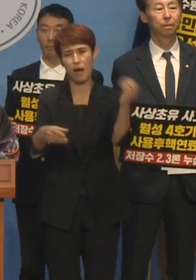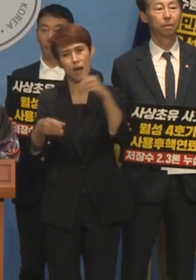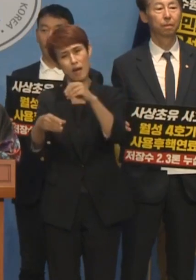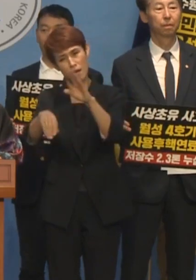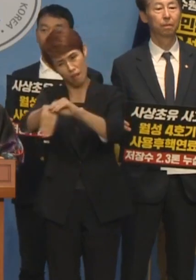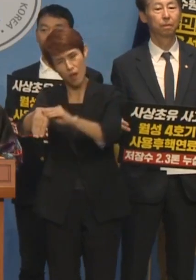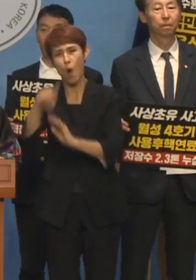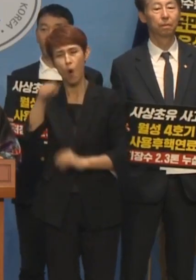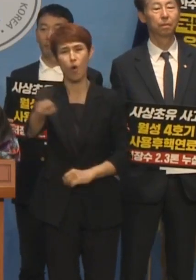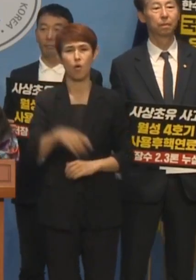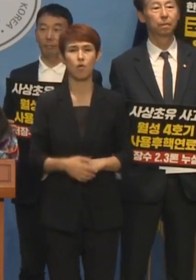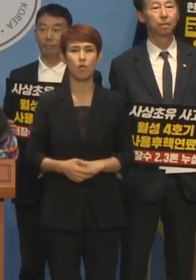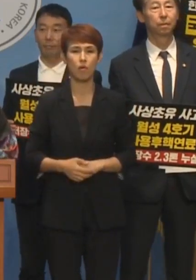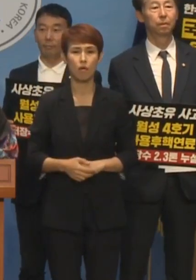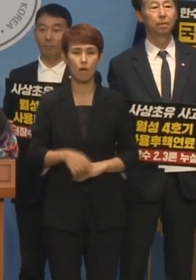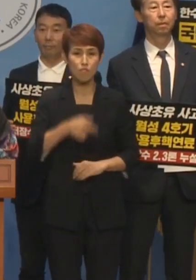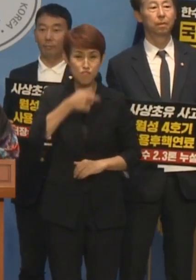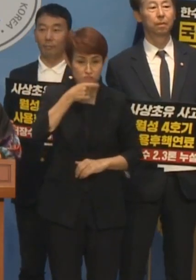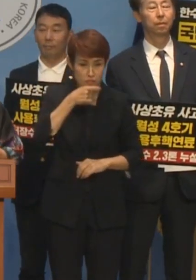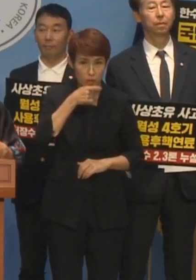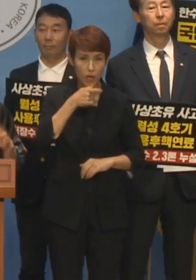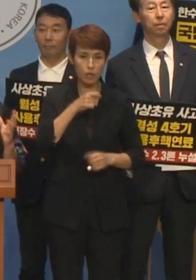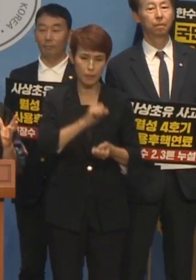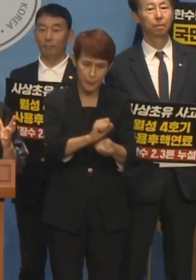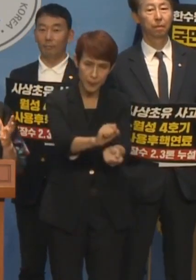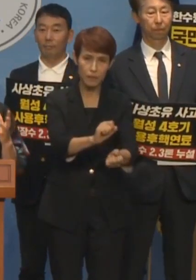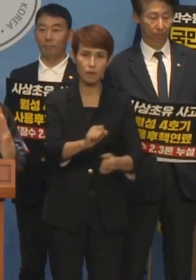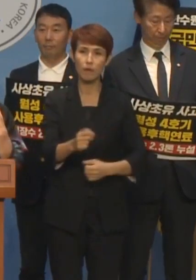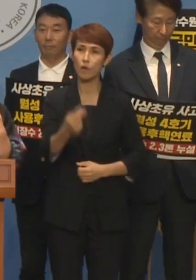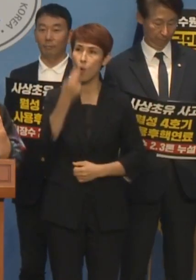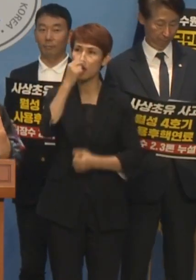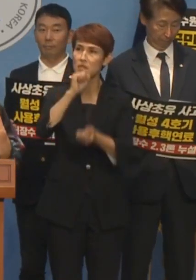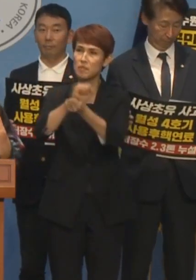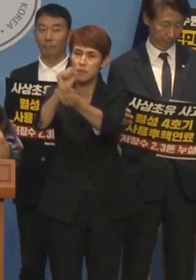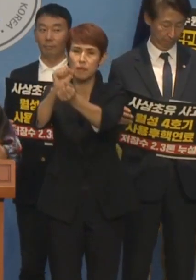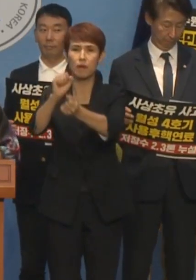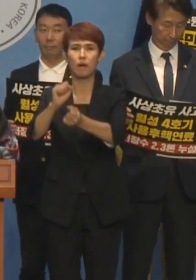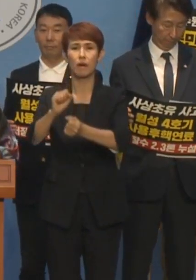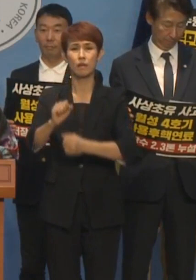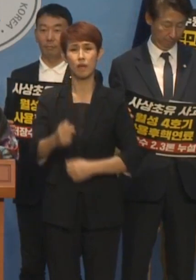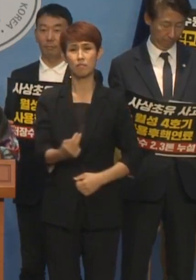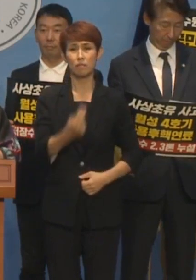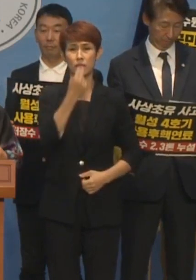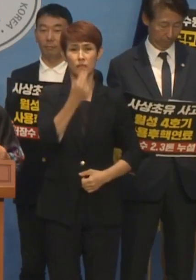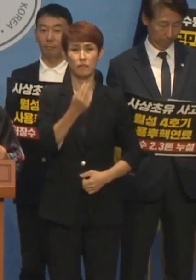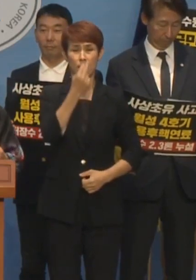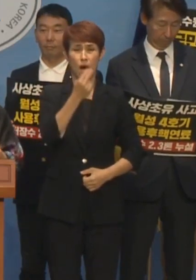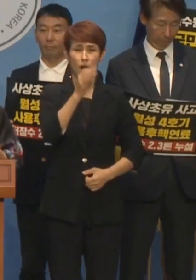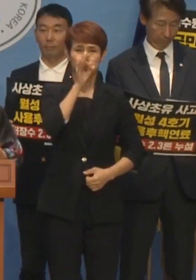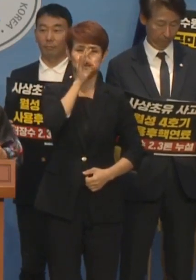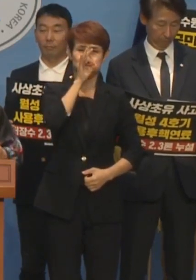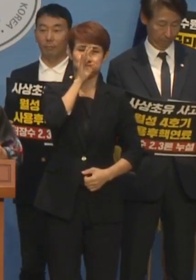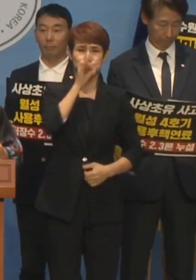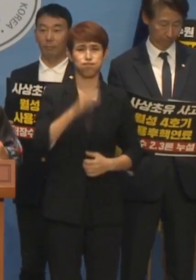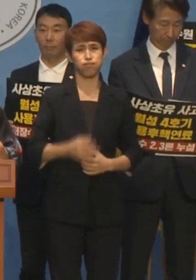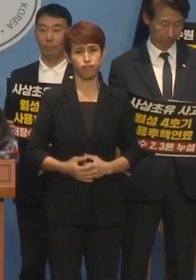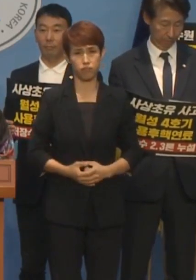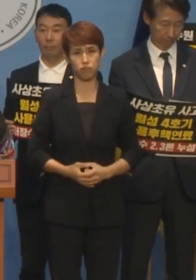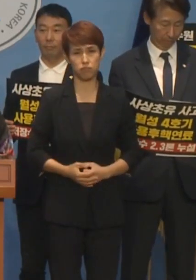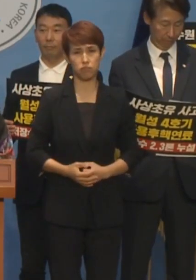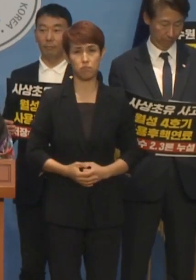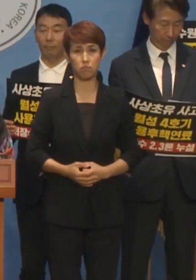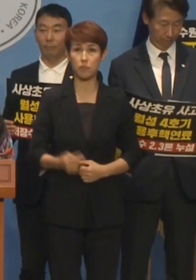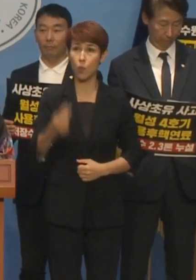있습니다. 지하수에도 있고요. 공기, 숨 쉬고 사람이 숨을 쉬어 살잖아요. 공기 속에